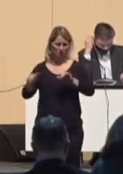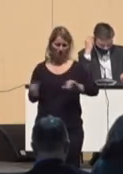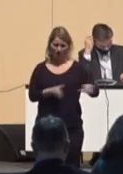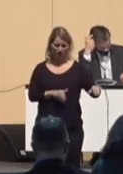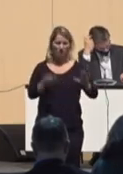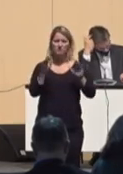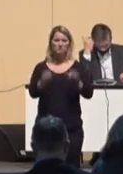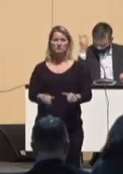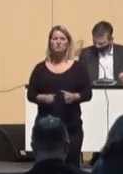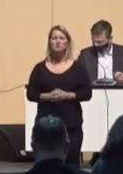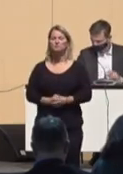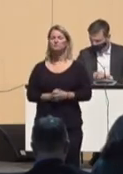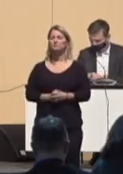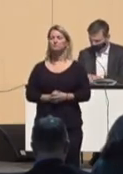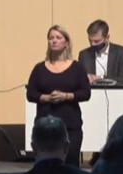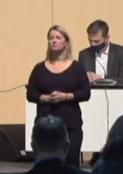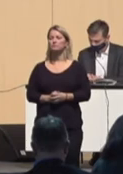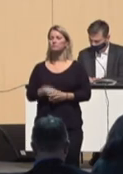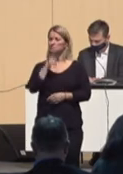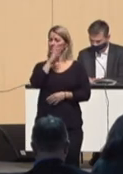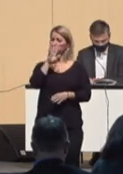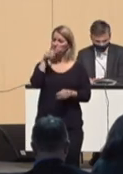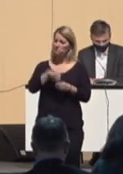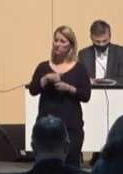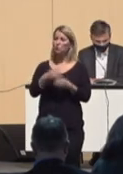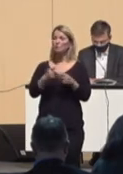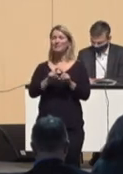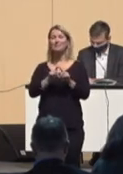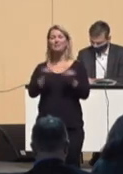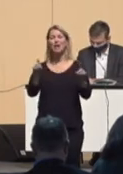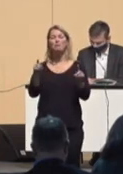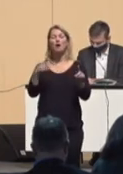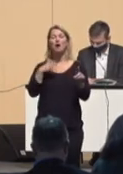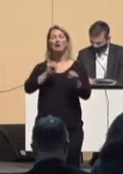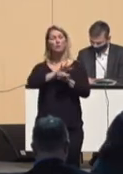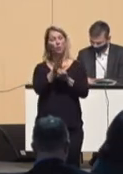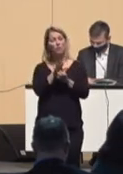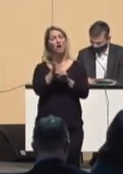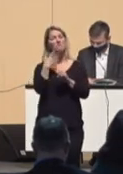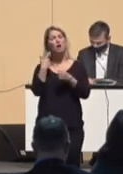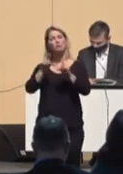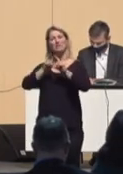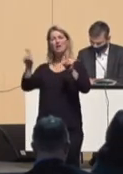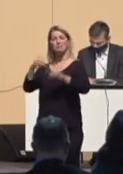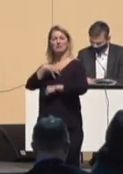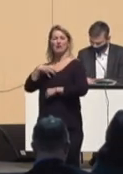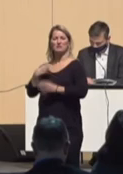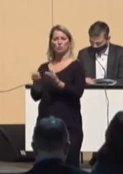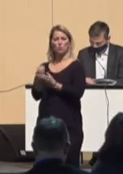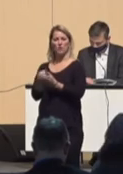ein ganz anderes Thema. Es ging hier um nicht um Corona, es ging hier um ein Stück Dresdner Kultur, um die